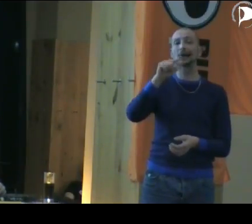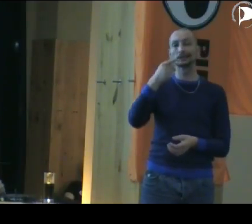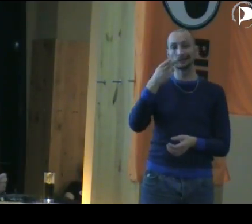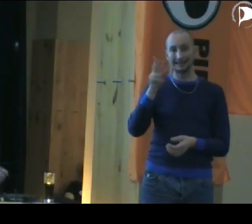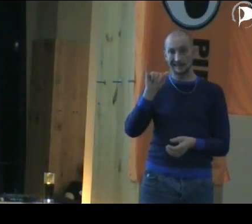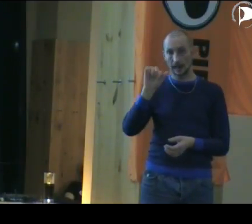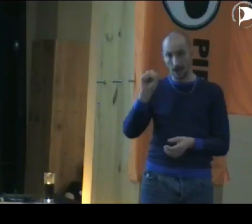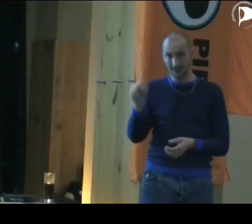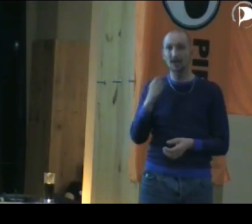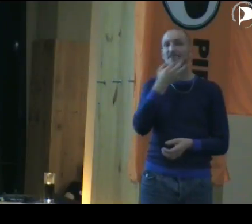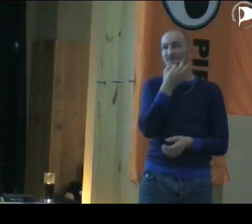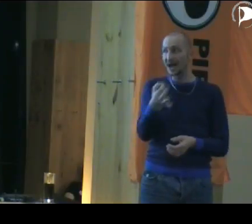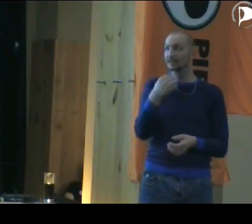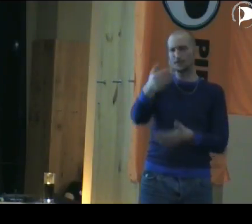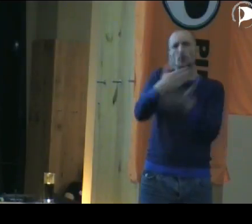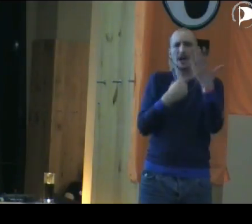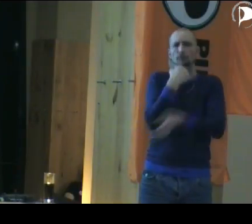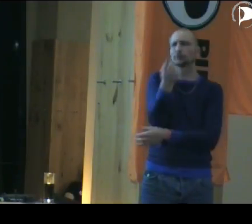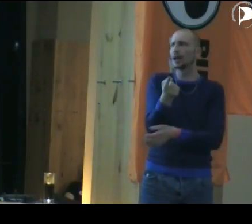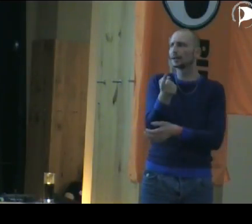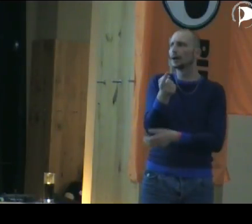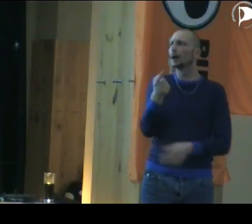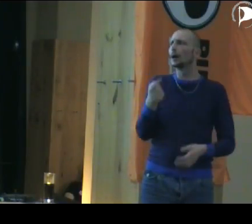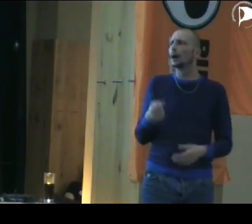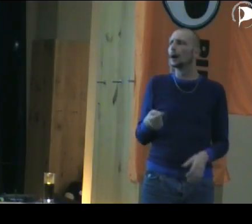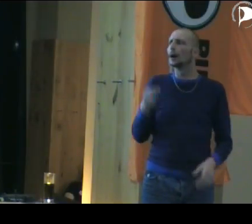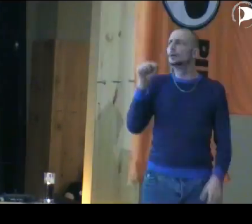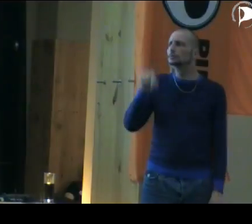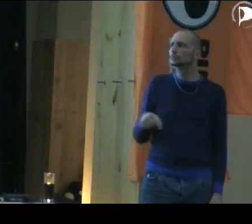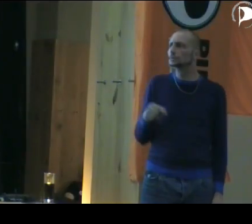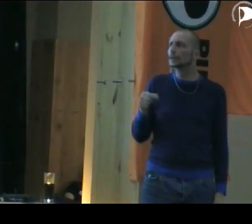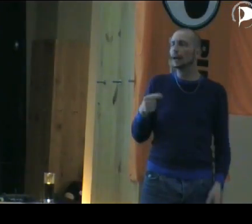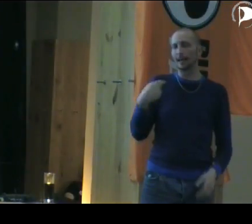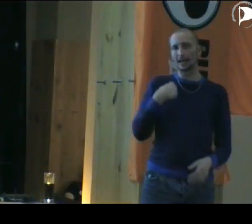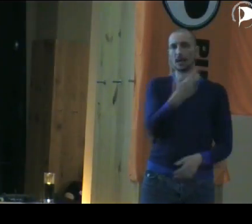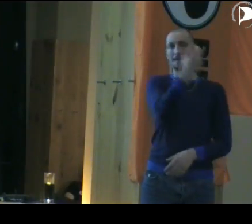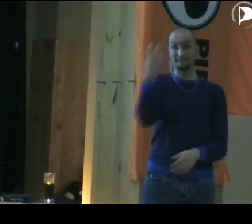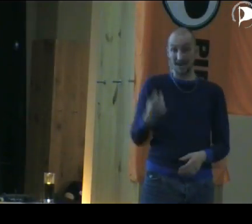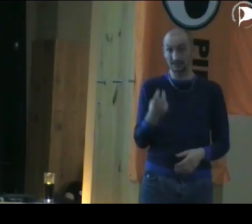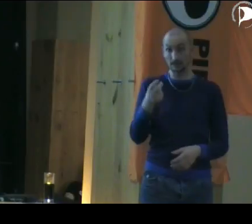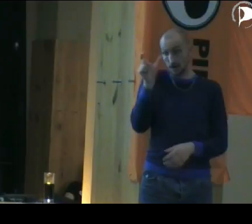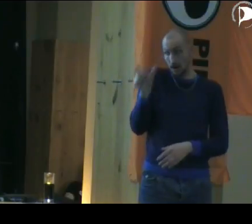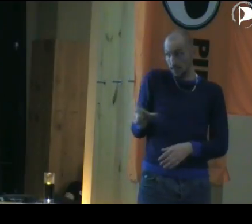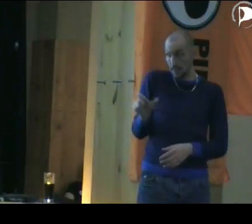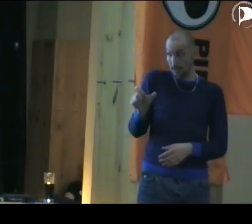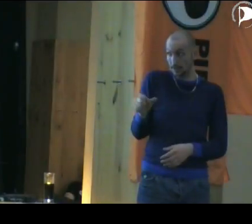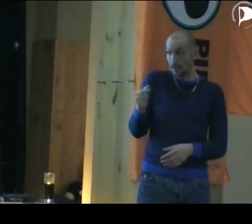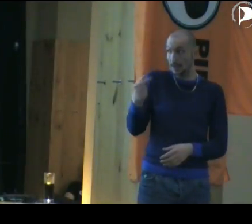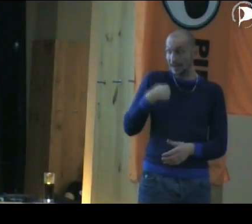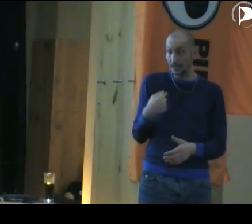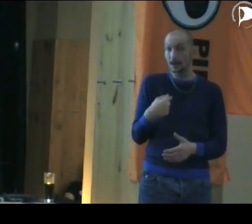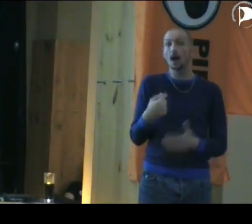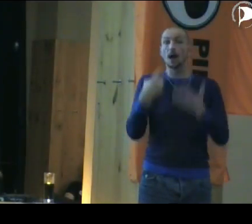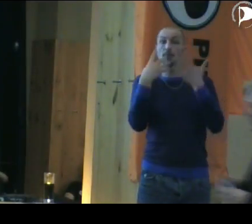vorgestellt jetzt kann mit ihr zum einen richtig durch